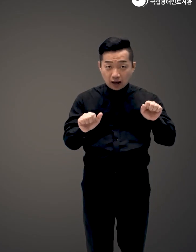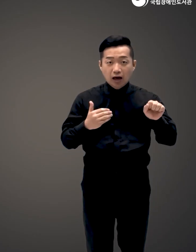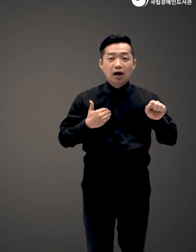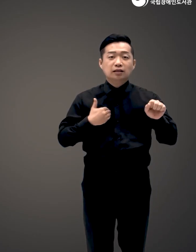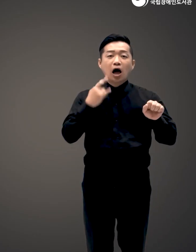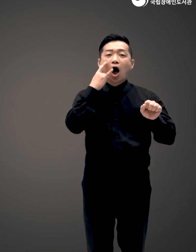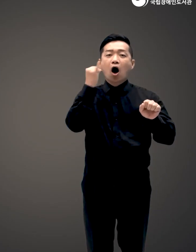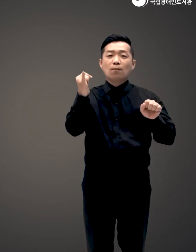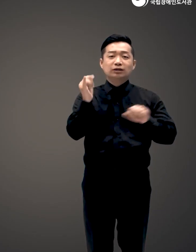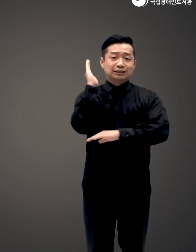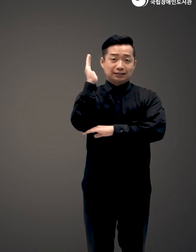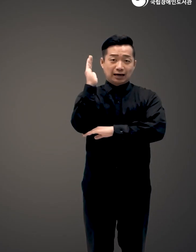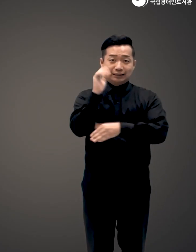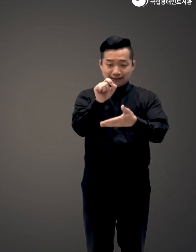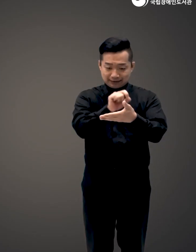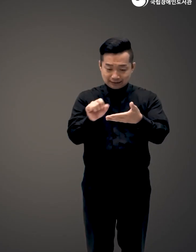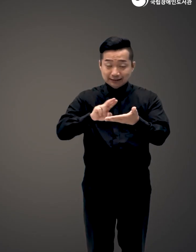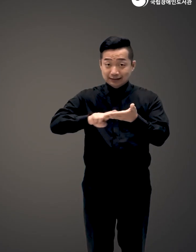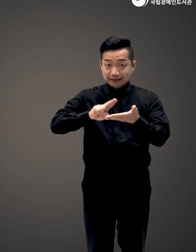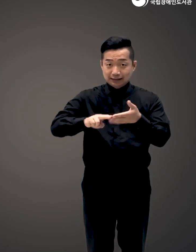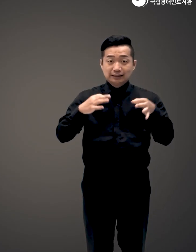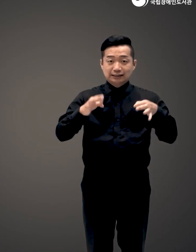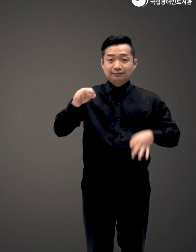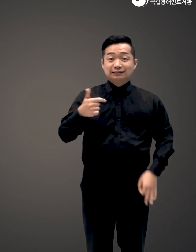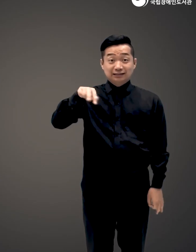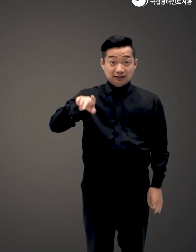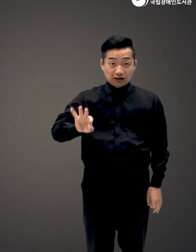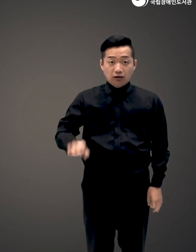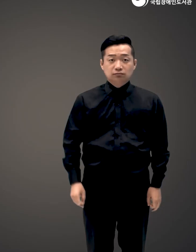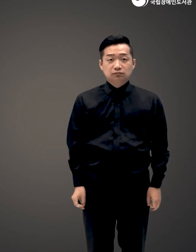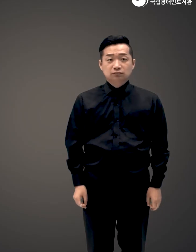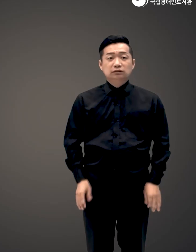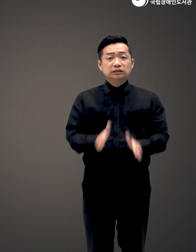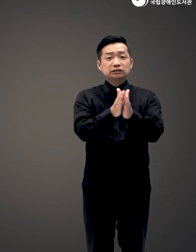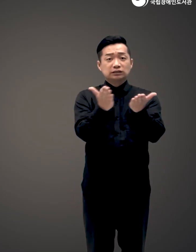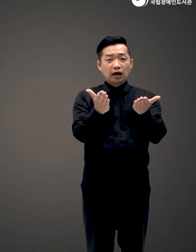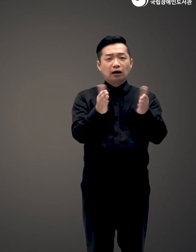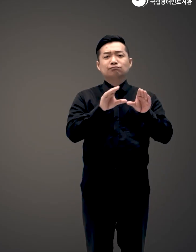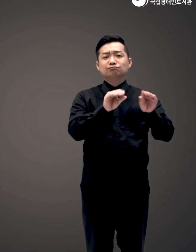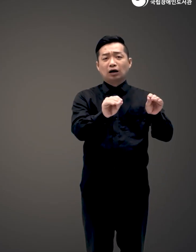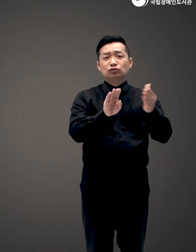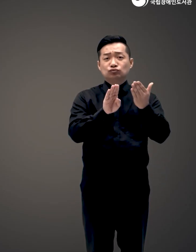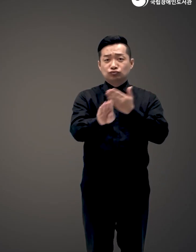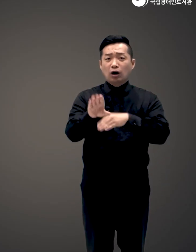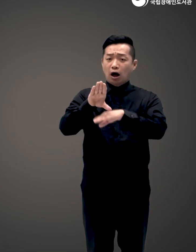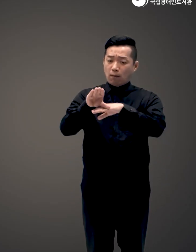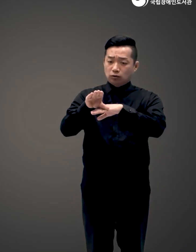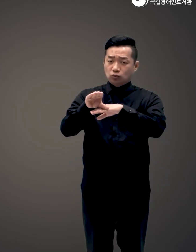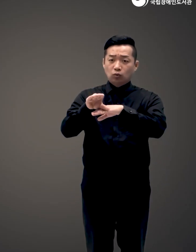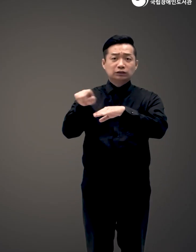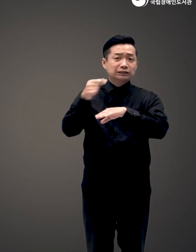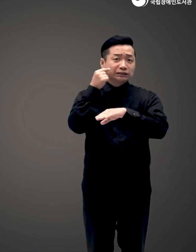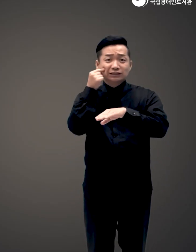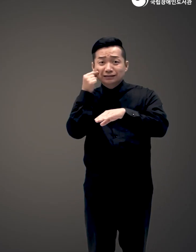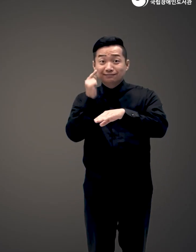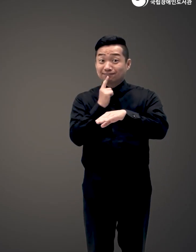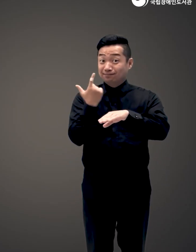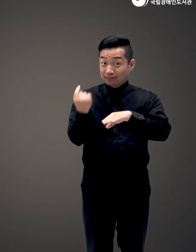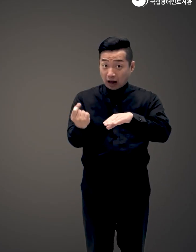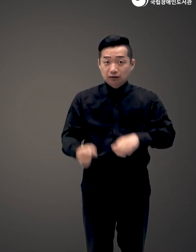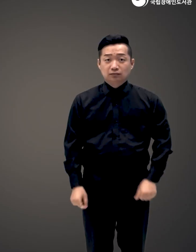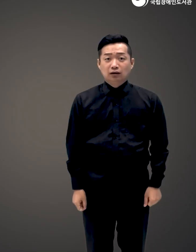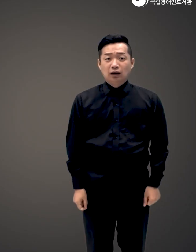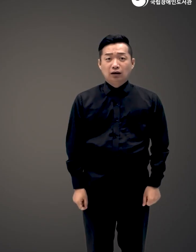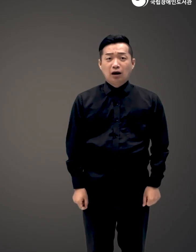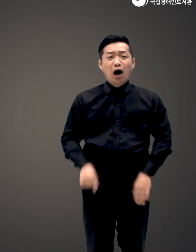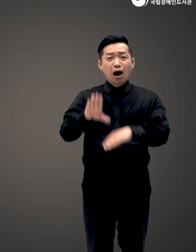안녕하세요. 내 어머니 이야기 그린 김은성입니다. 책이 절판이 되었다가 방송에 나오고 화제가 되었습니다. 방송에서